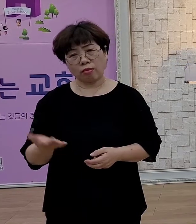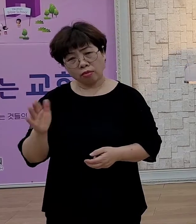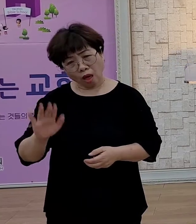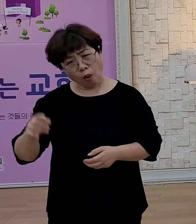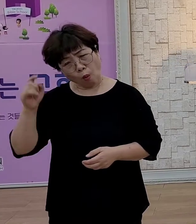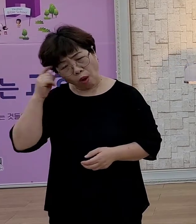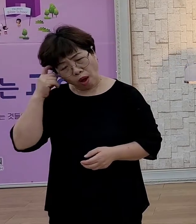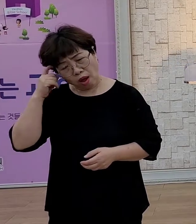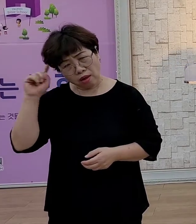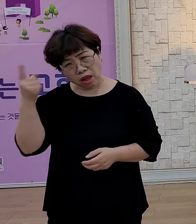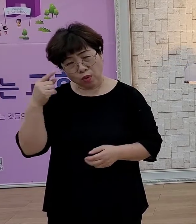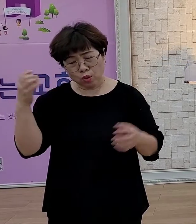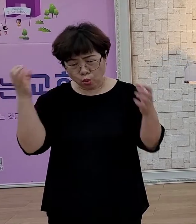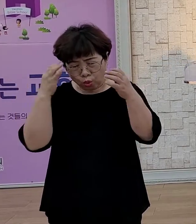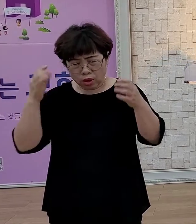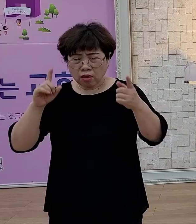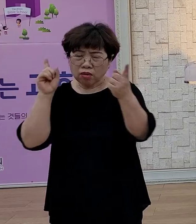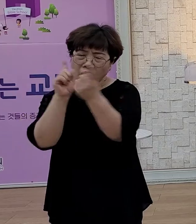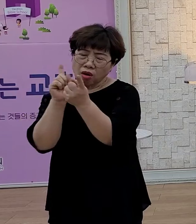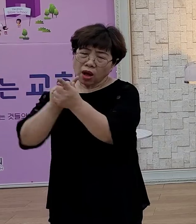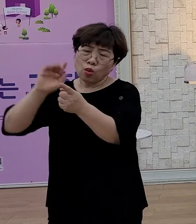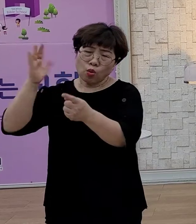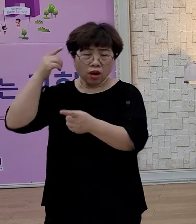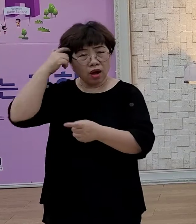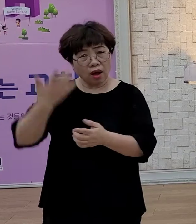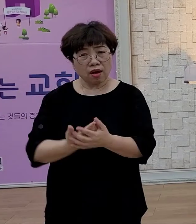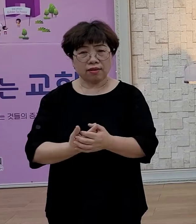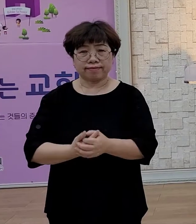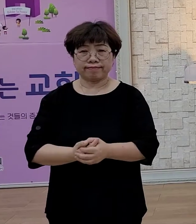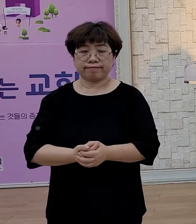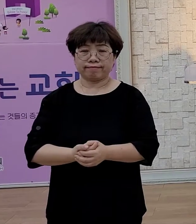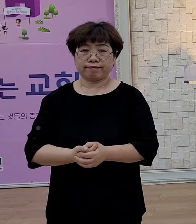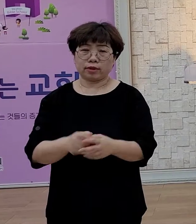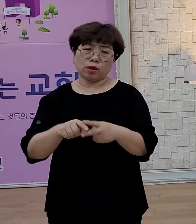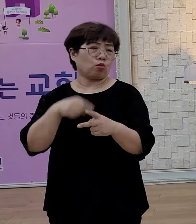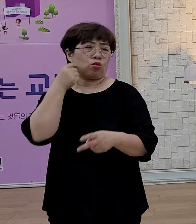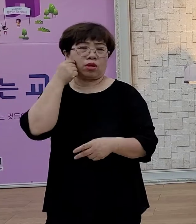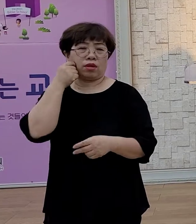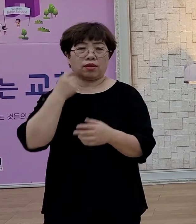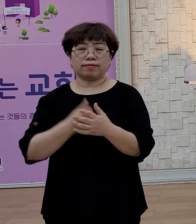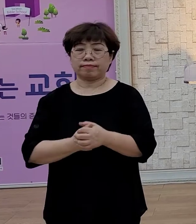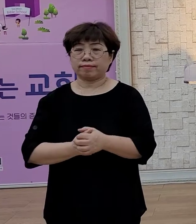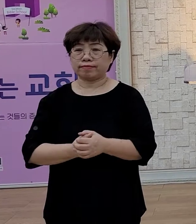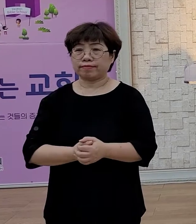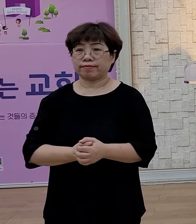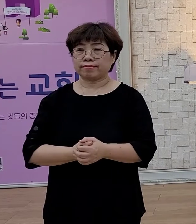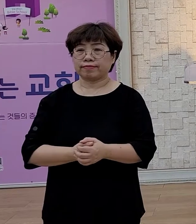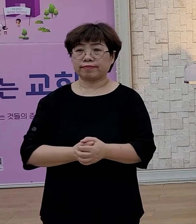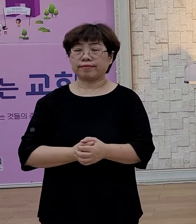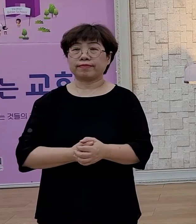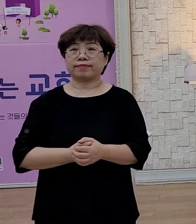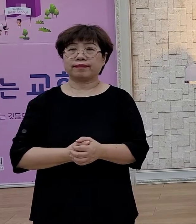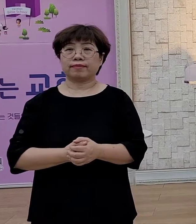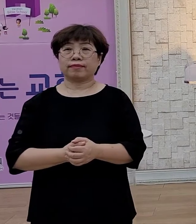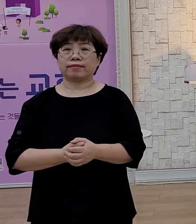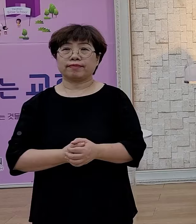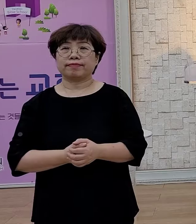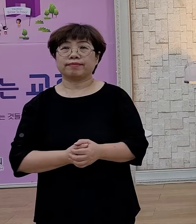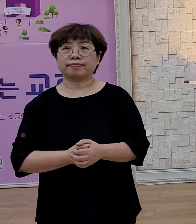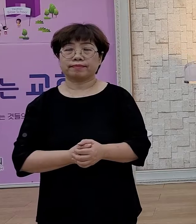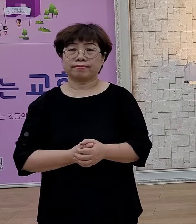되는가? 이해가 안 되죠. 그래서 여러분 아까 제가 시편 102편에 잠깐 올렸던 글이